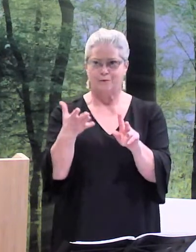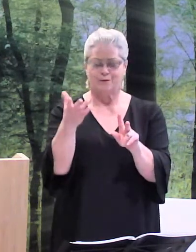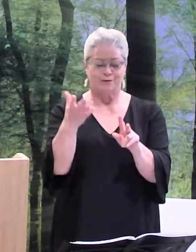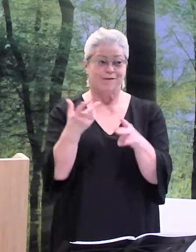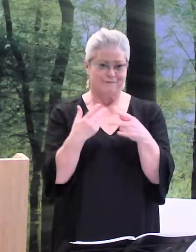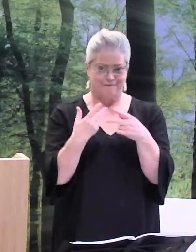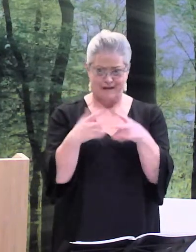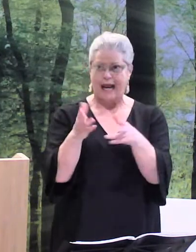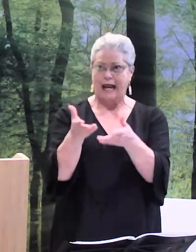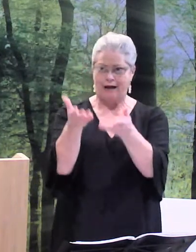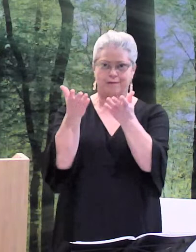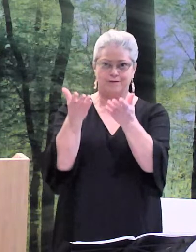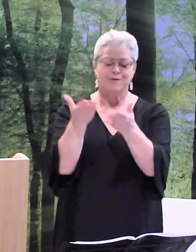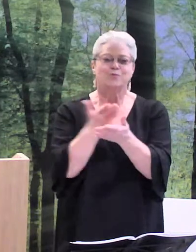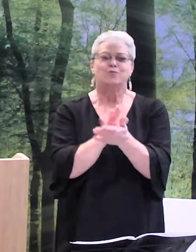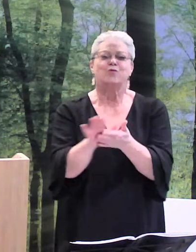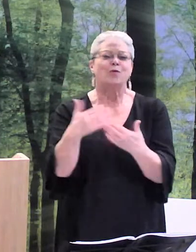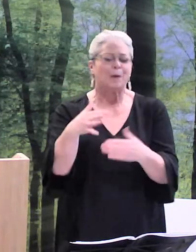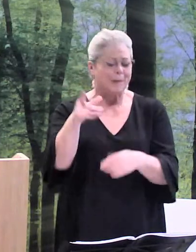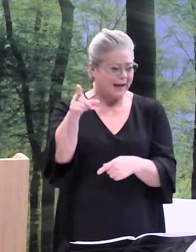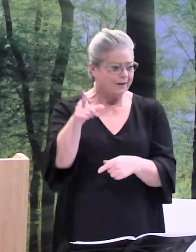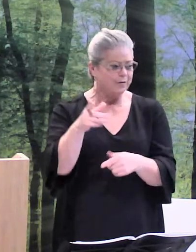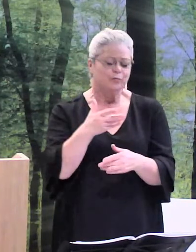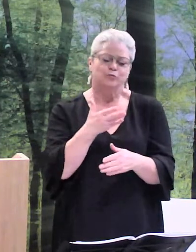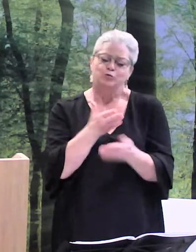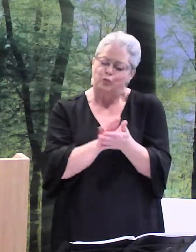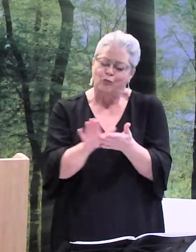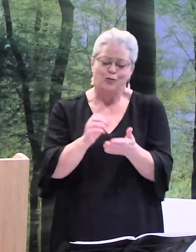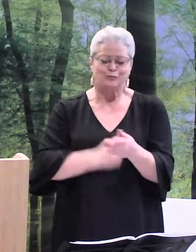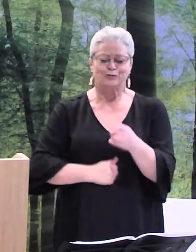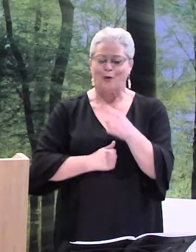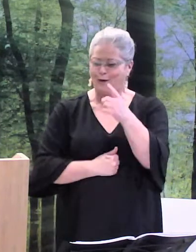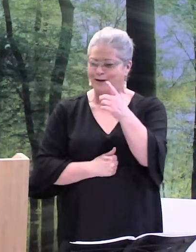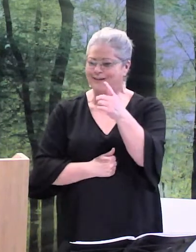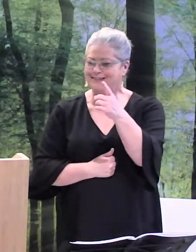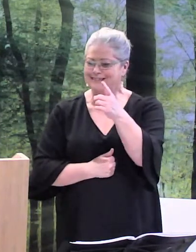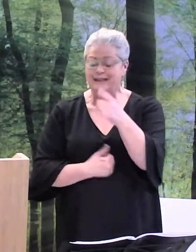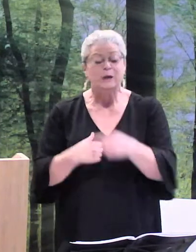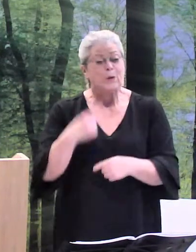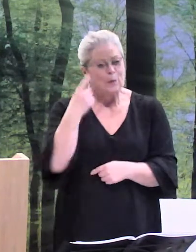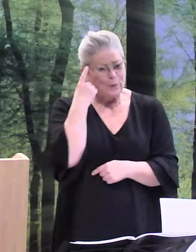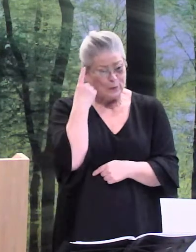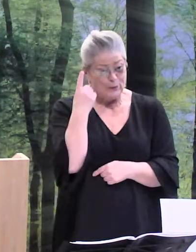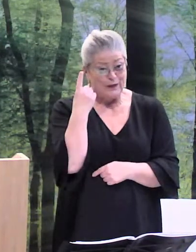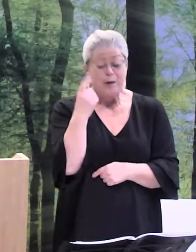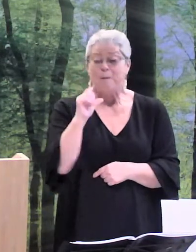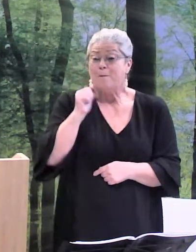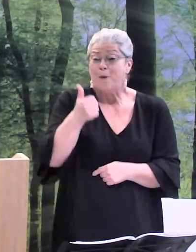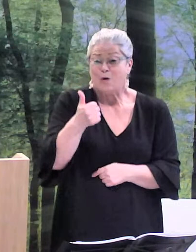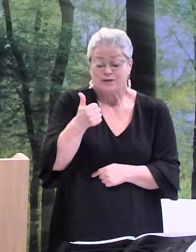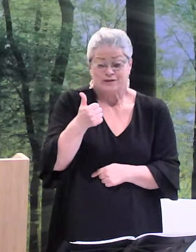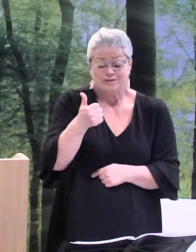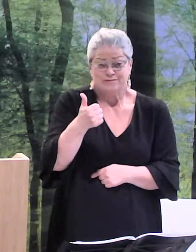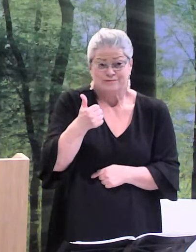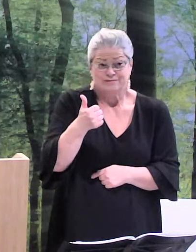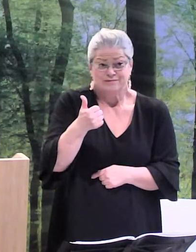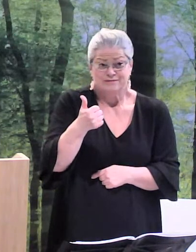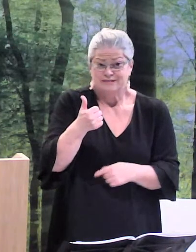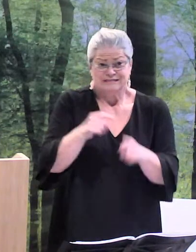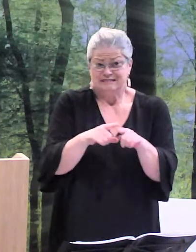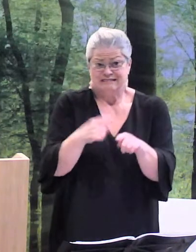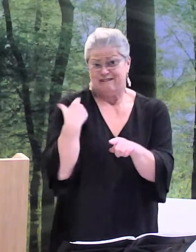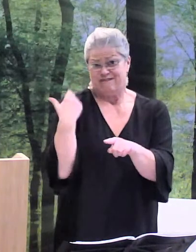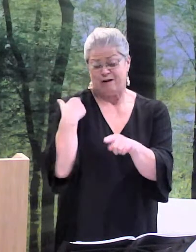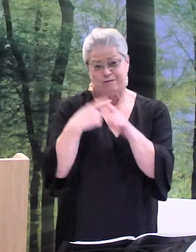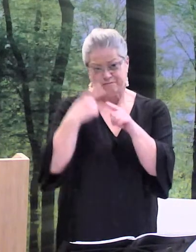dat je nu vrij bent, zonder pijn en zonder zorgen. En ik weet dat morgen niet zal zijn zoals ik het